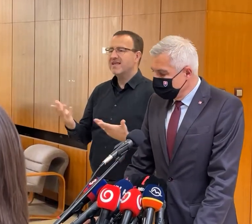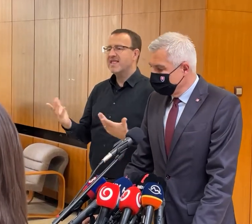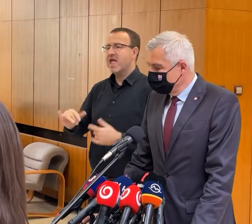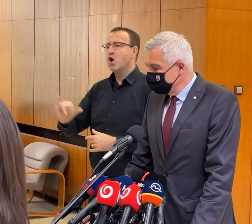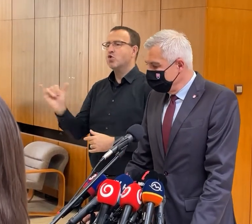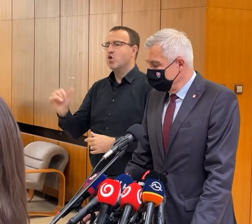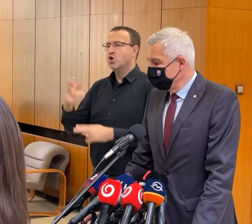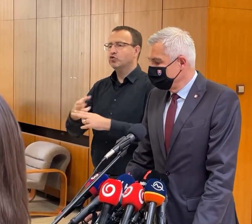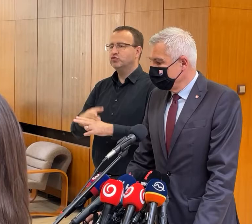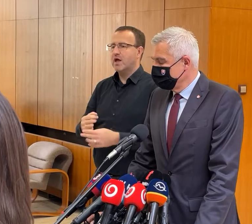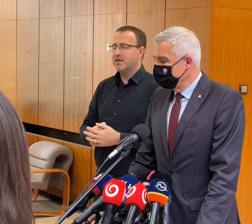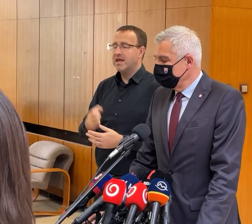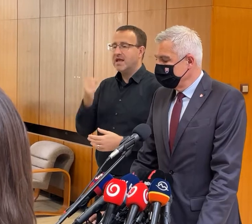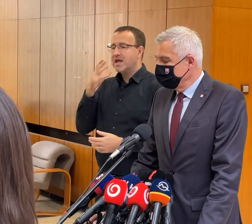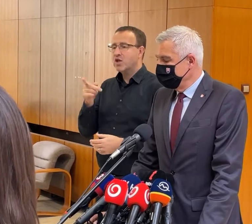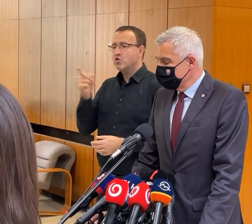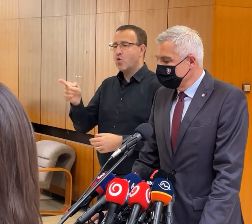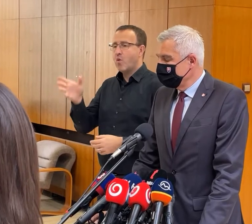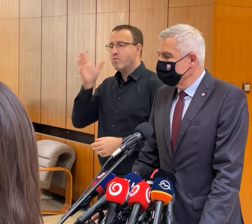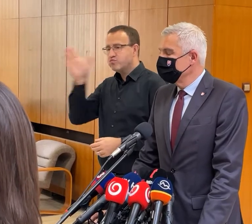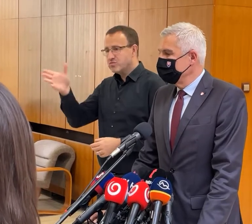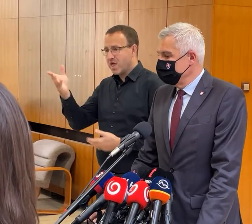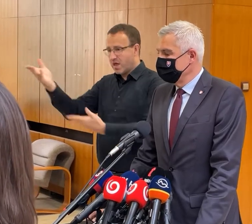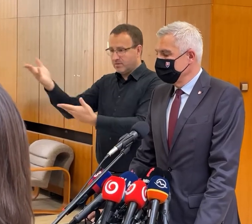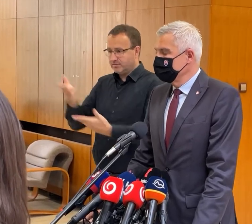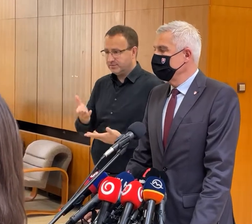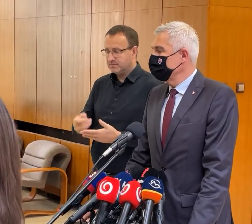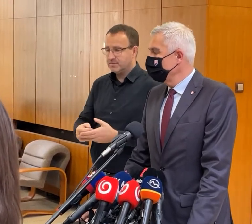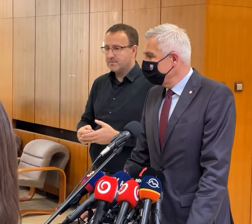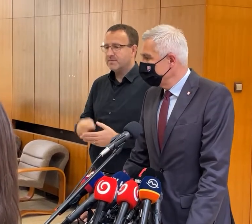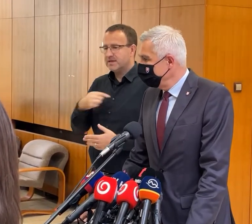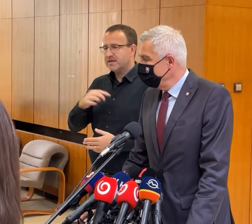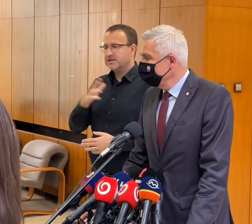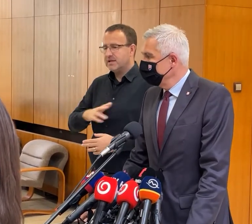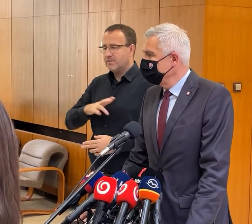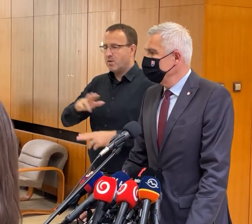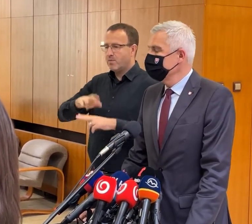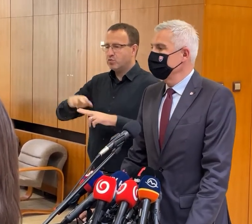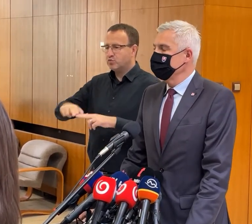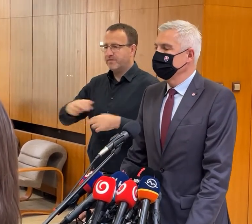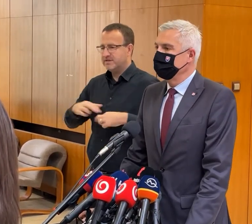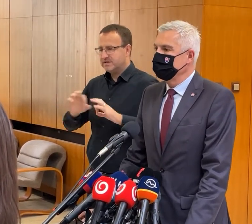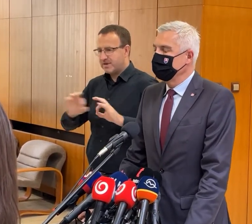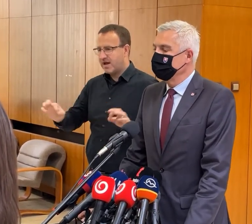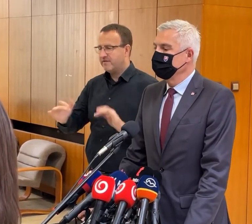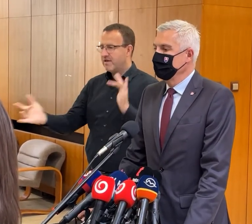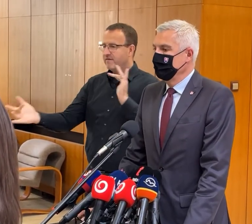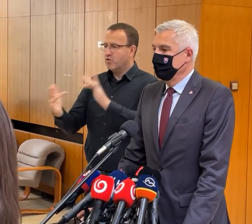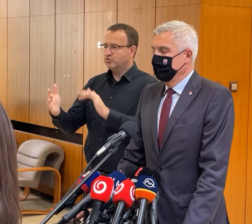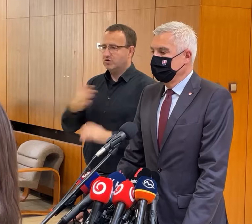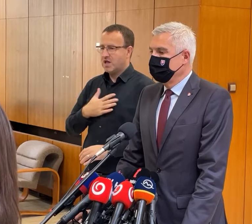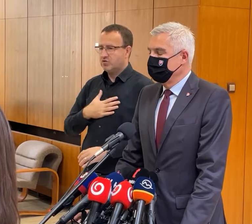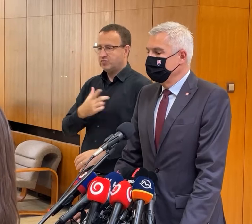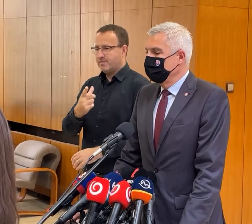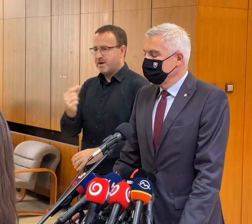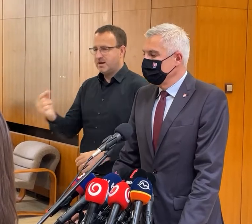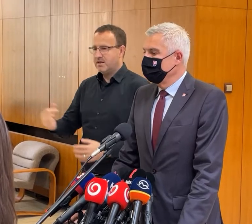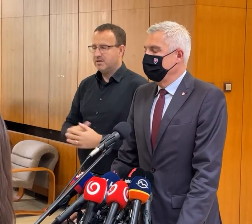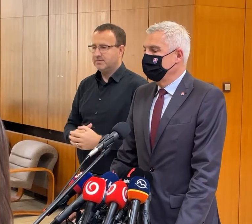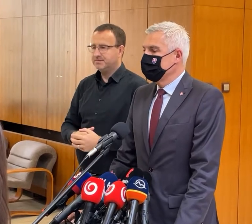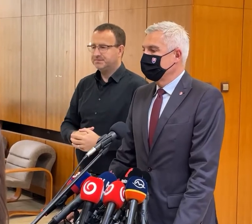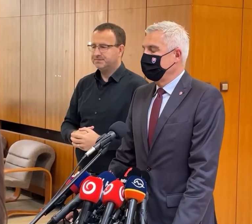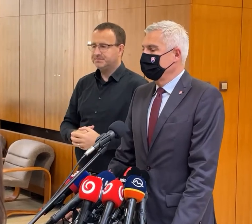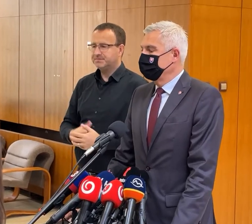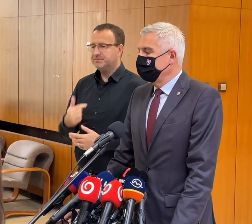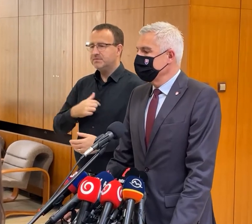Keď to bude, na stole, lebo tu tiež chcem postupovať korektne voči našim partnerom, lebo mi ide o